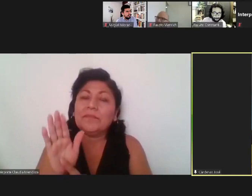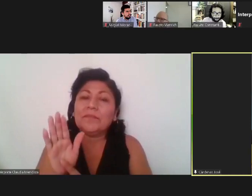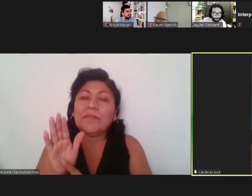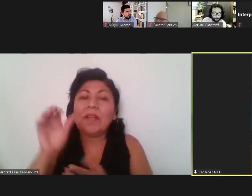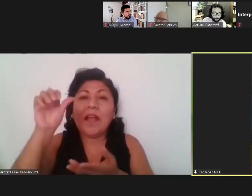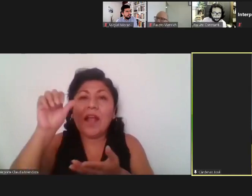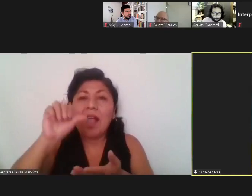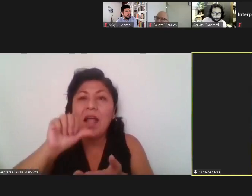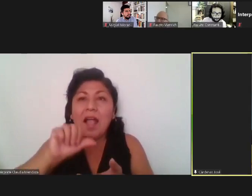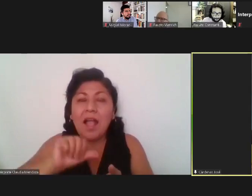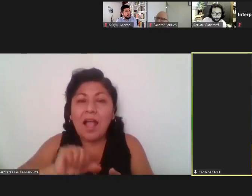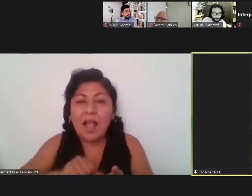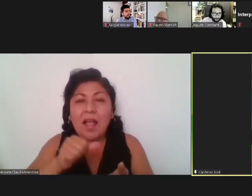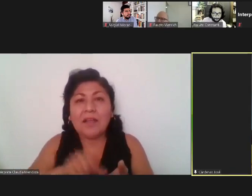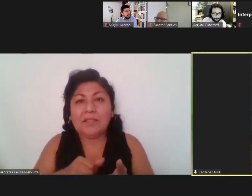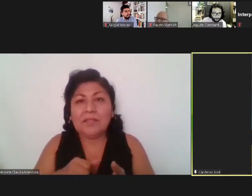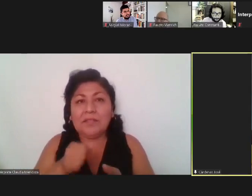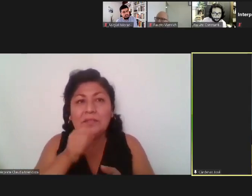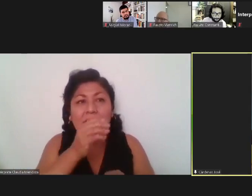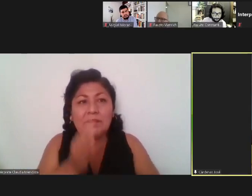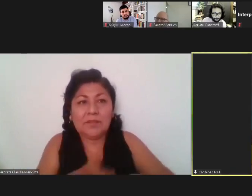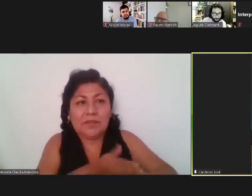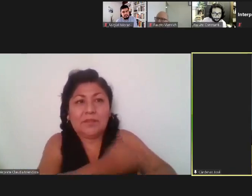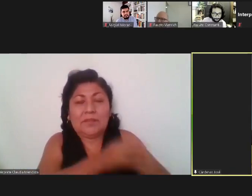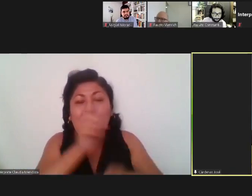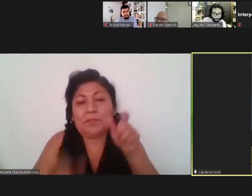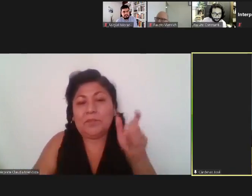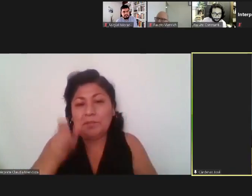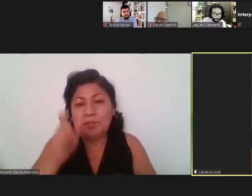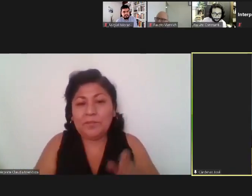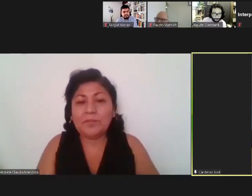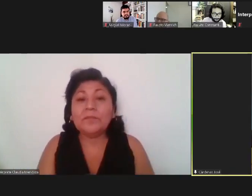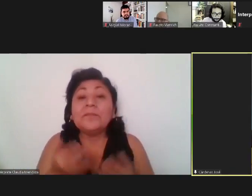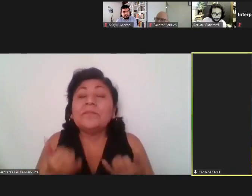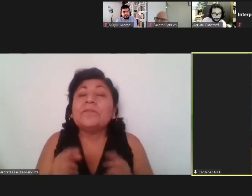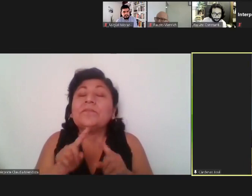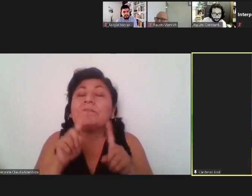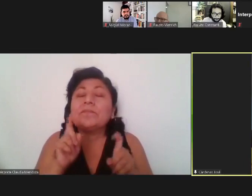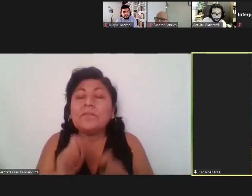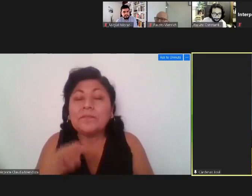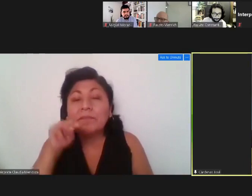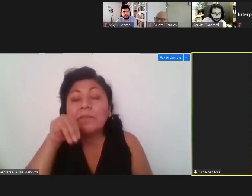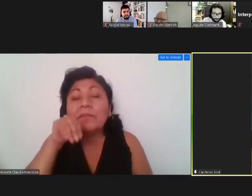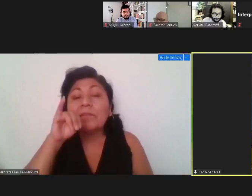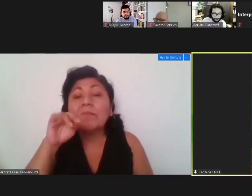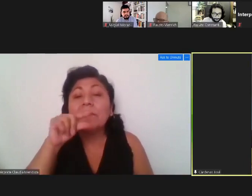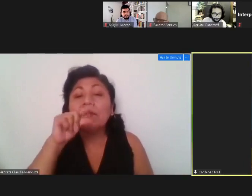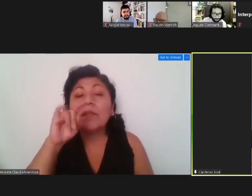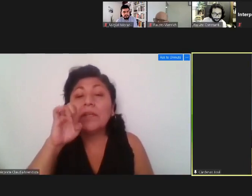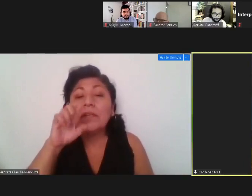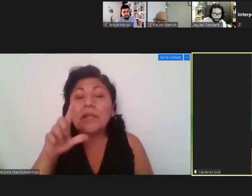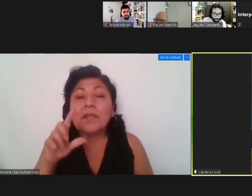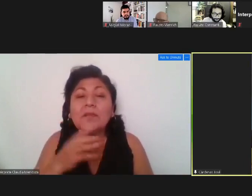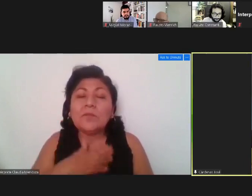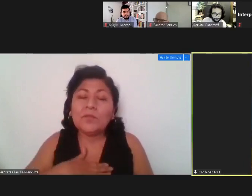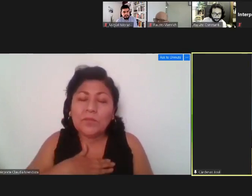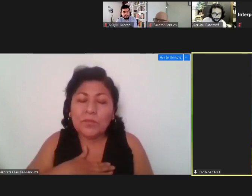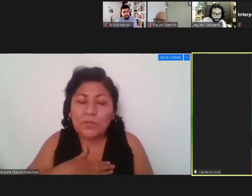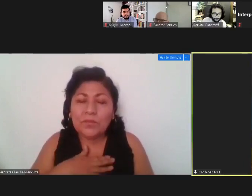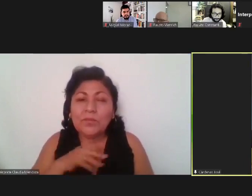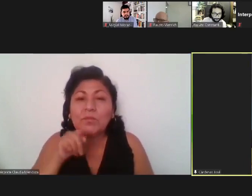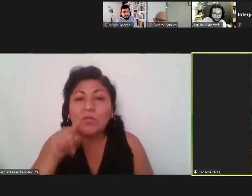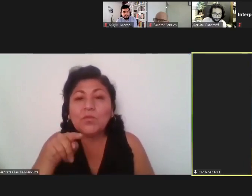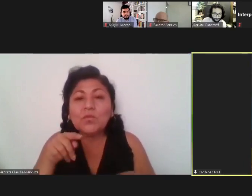personas. Miguel, ¿qué se quería que reflexiones o nos comentes un poquito